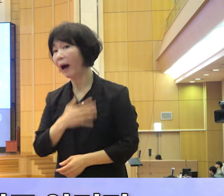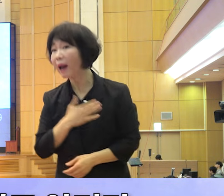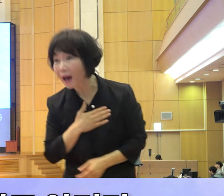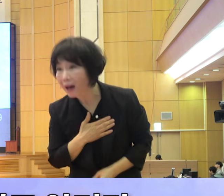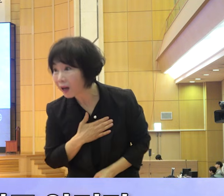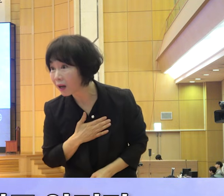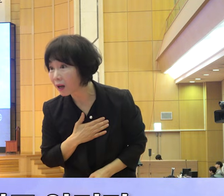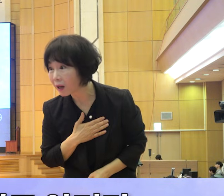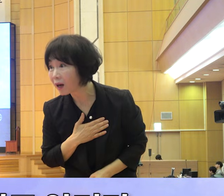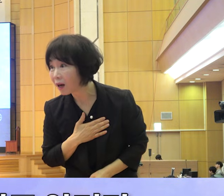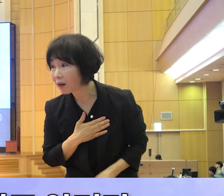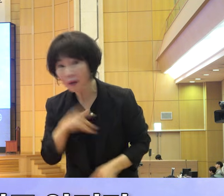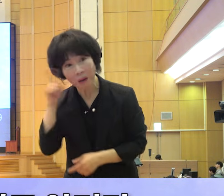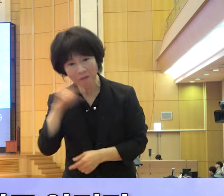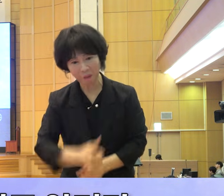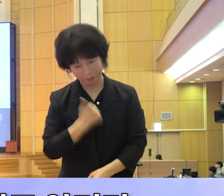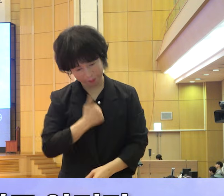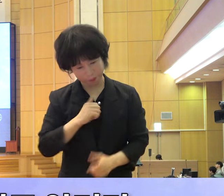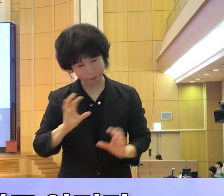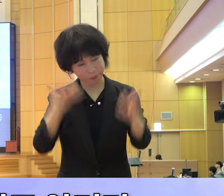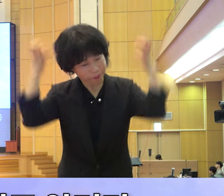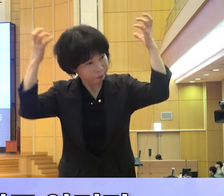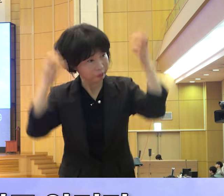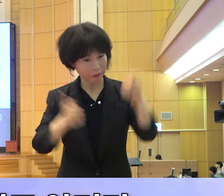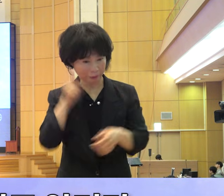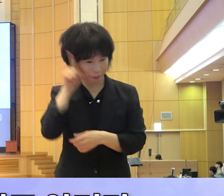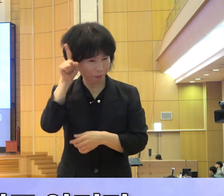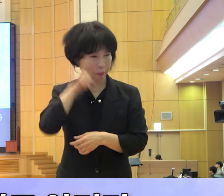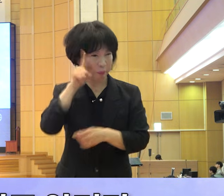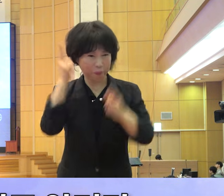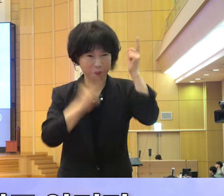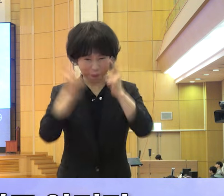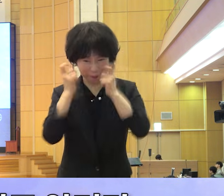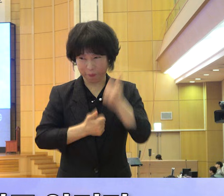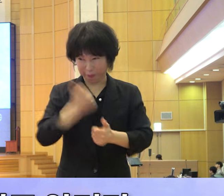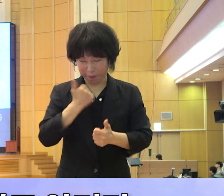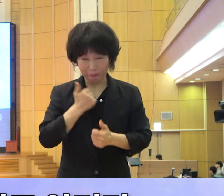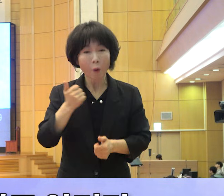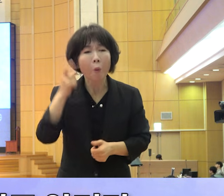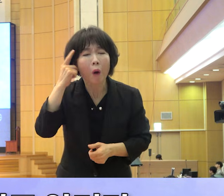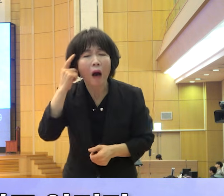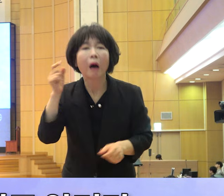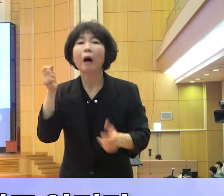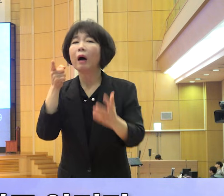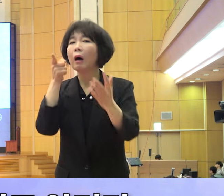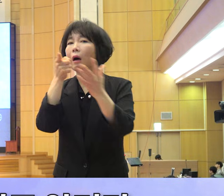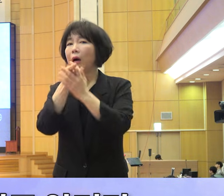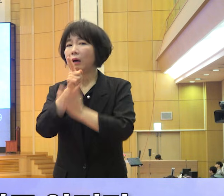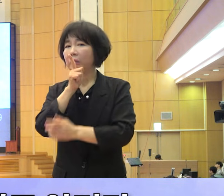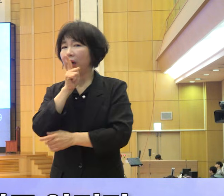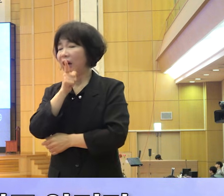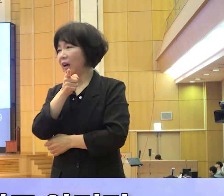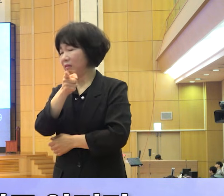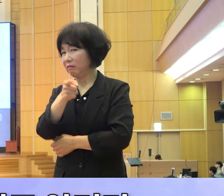어떤 병이 걸렸든 간에 아파요. 아프다는 자체가 너 병이 있다라는